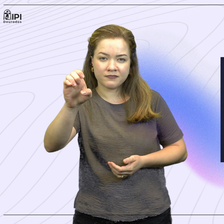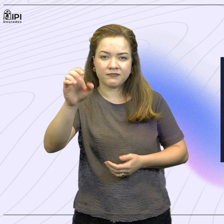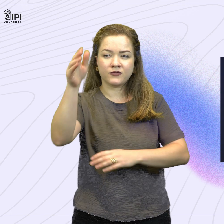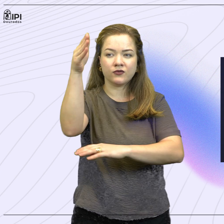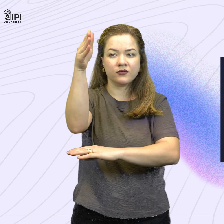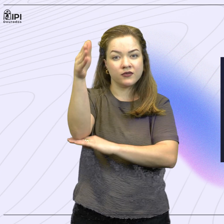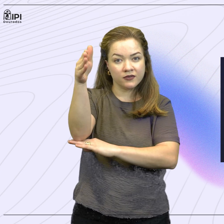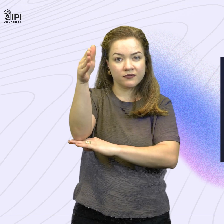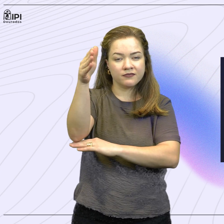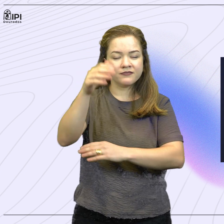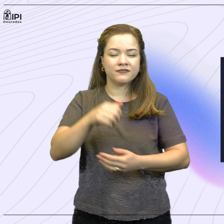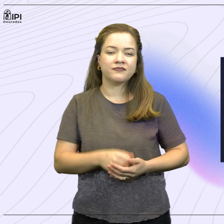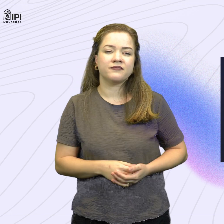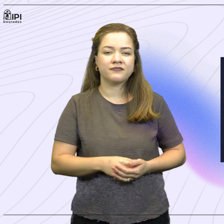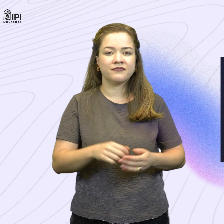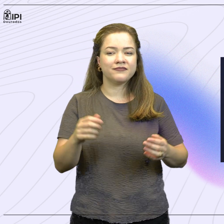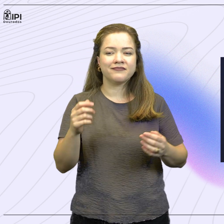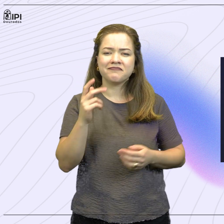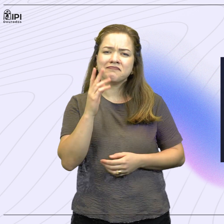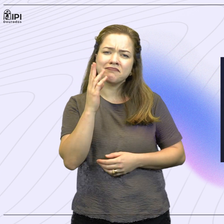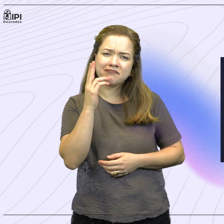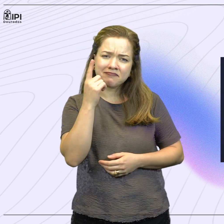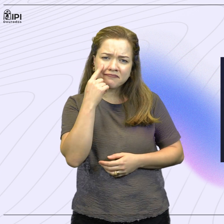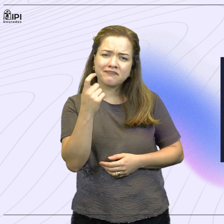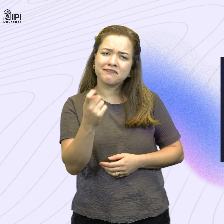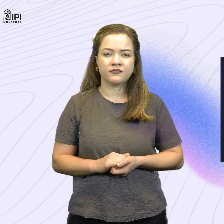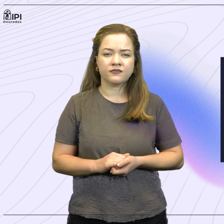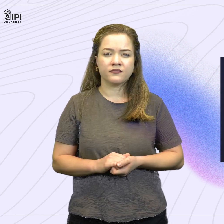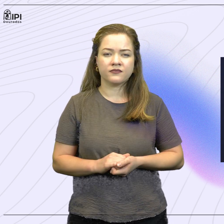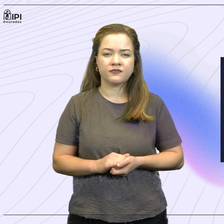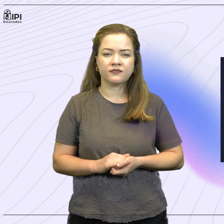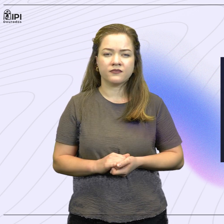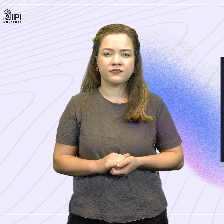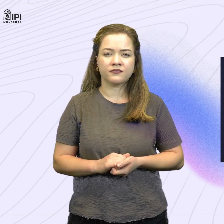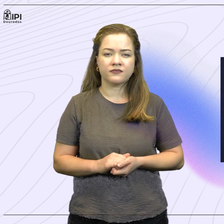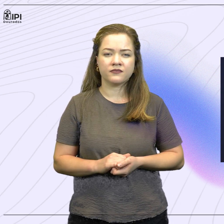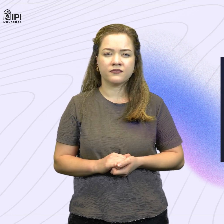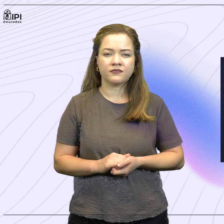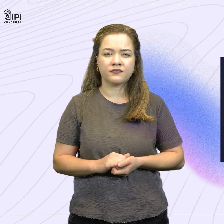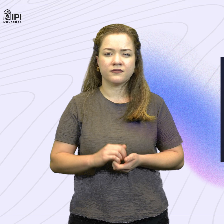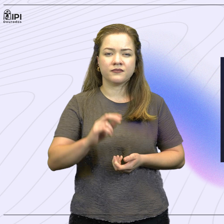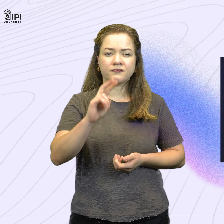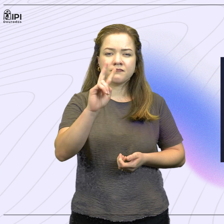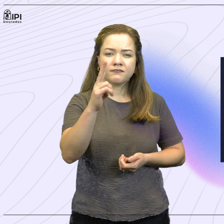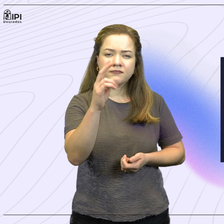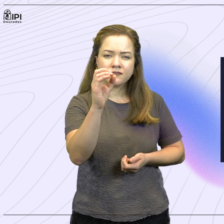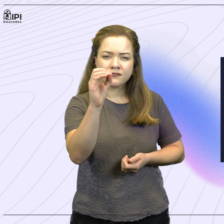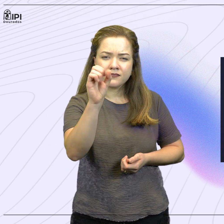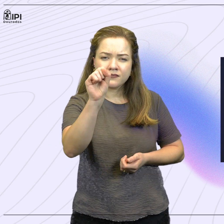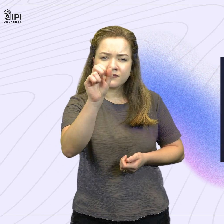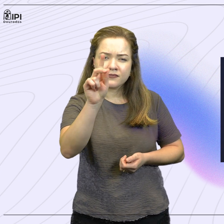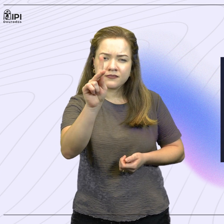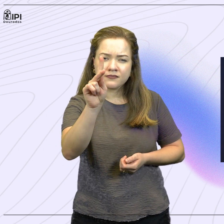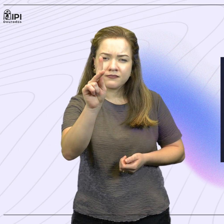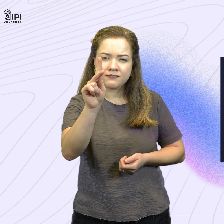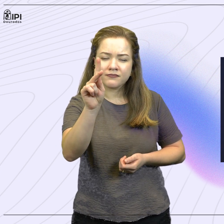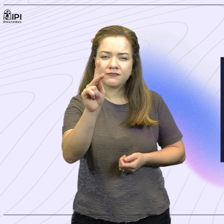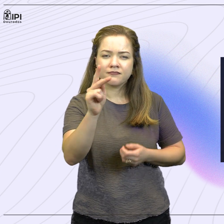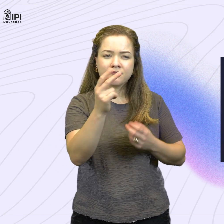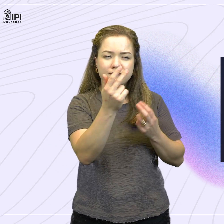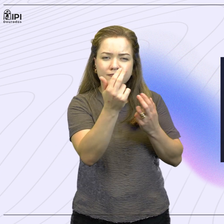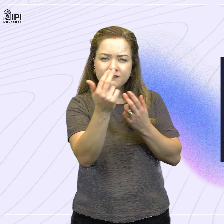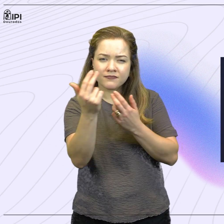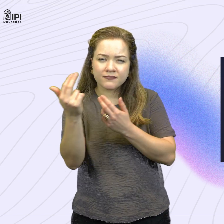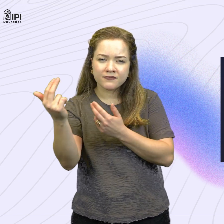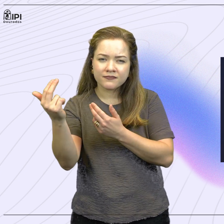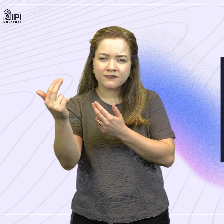hospedeiro. Interessante, todas elas vêm da mesma raiz do latim, hospes, ou hóspedes,